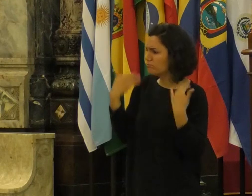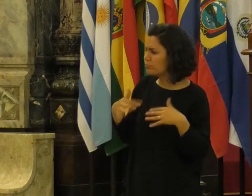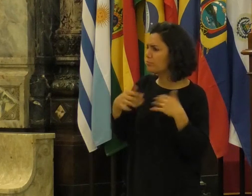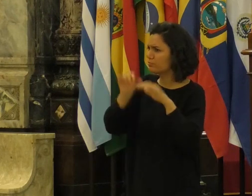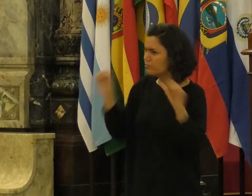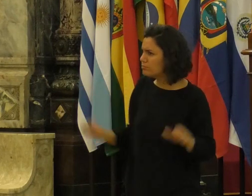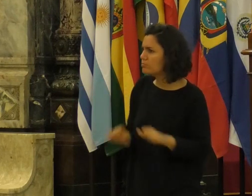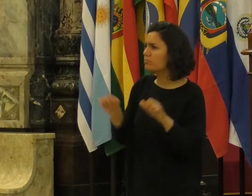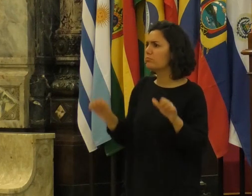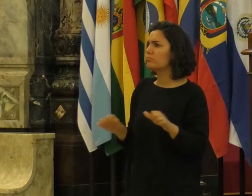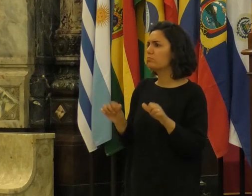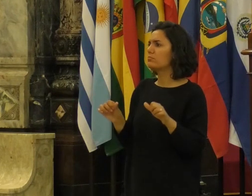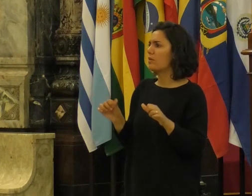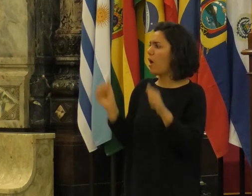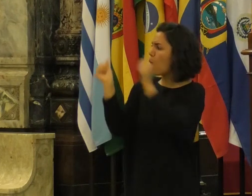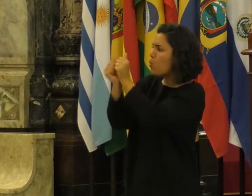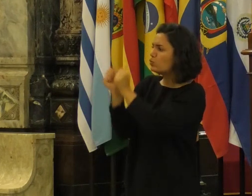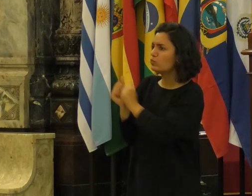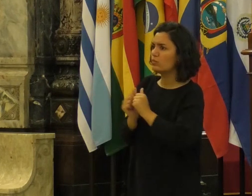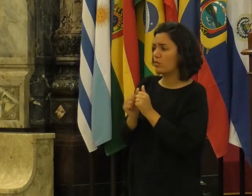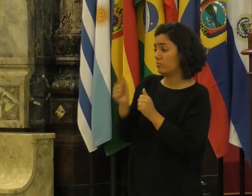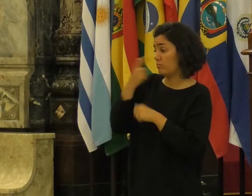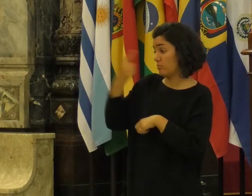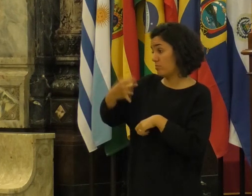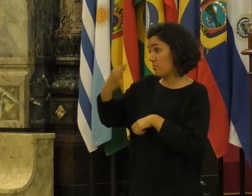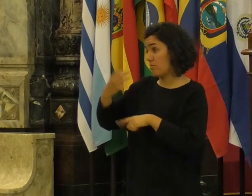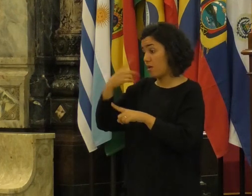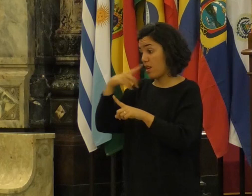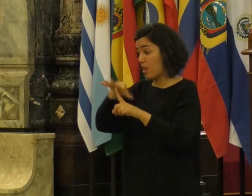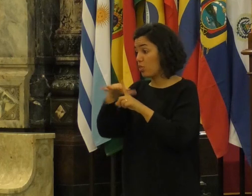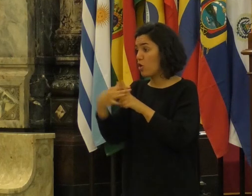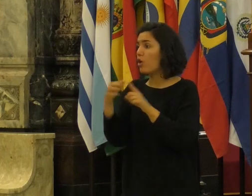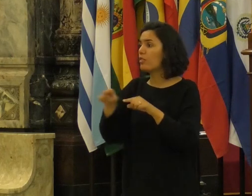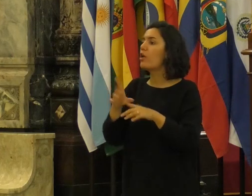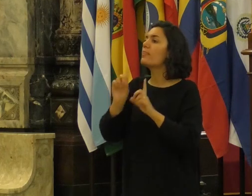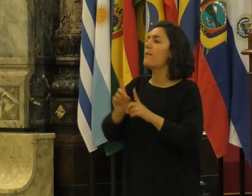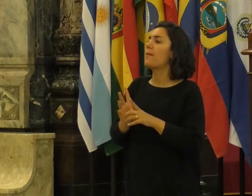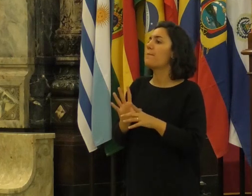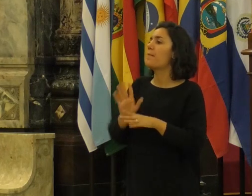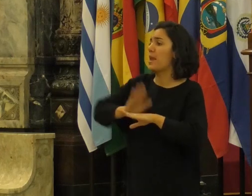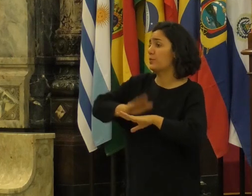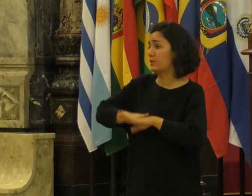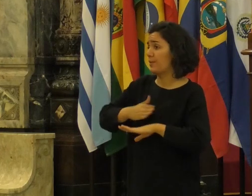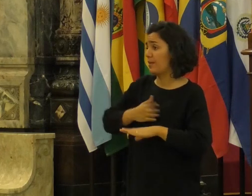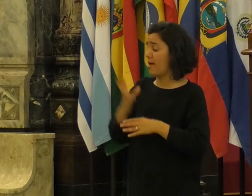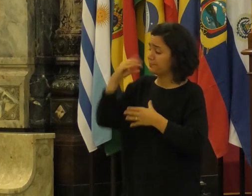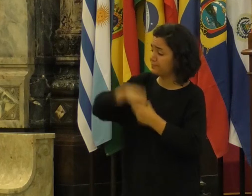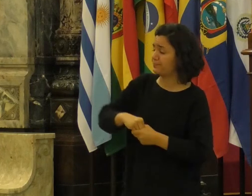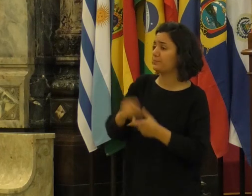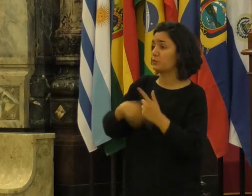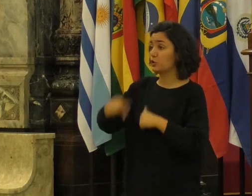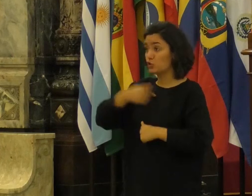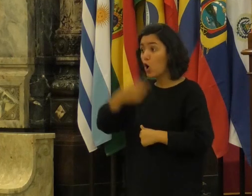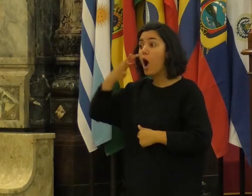proactiva de lo que pasa en el entorno, no es parte de esa responsabilidad. Yo soy de los que creen